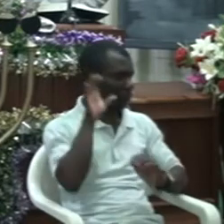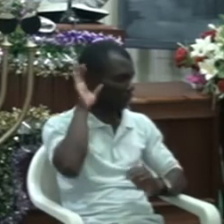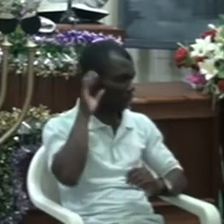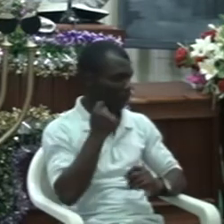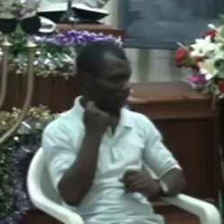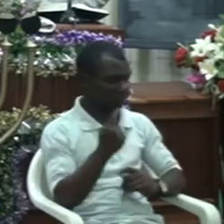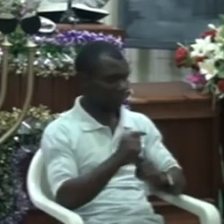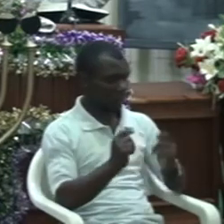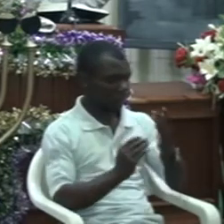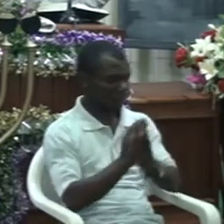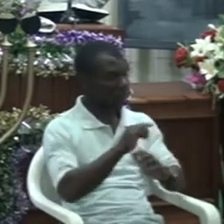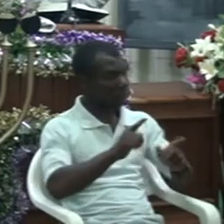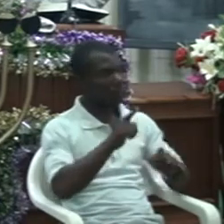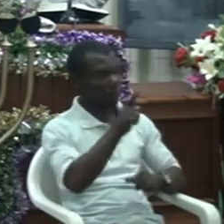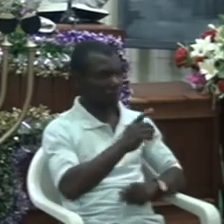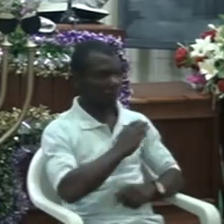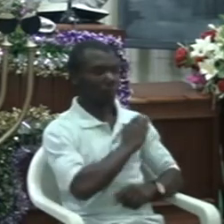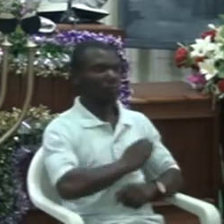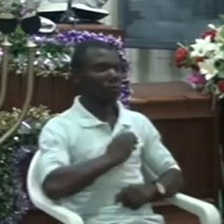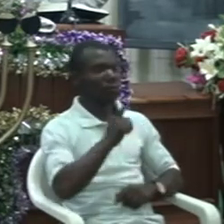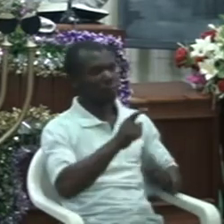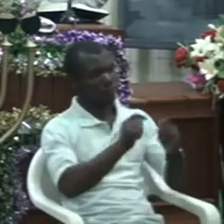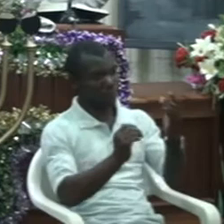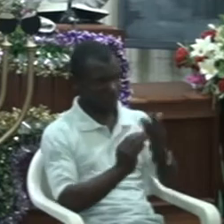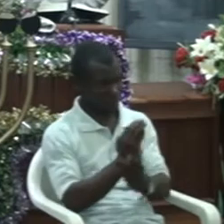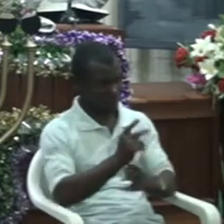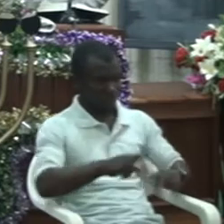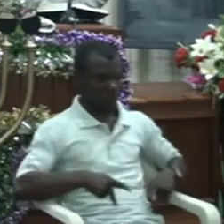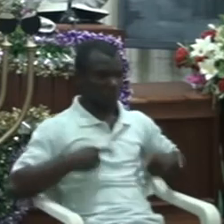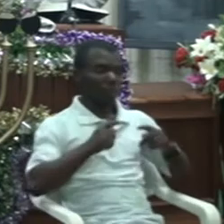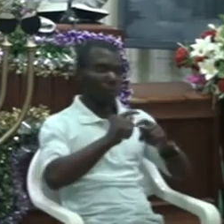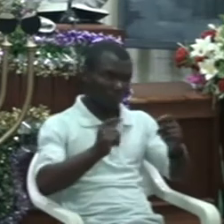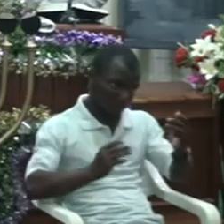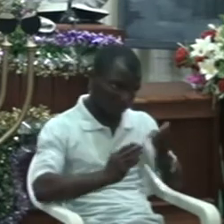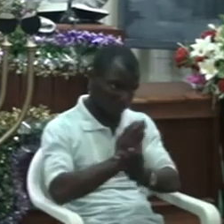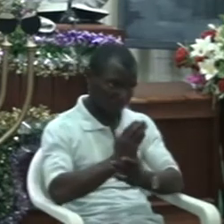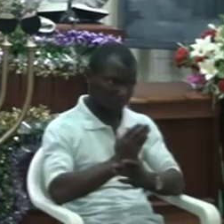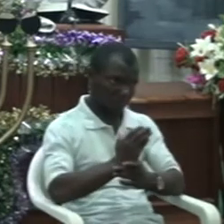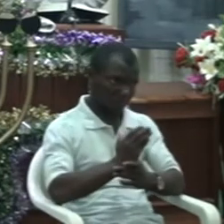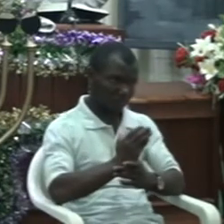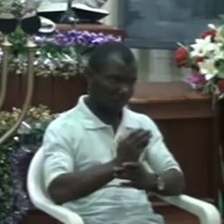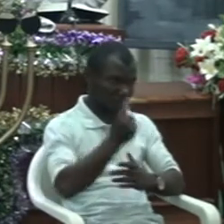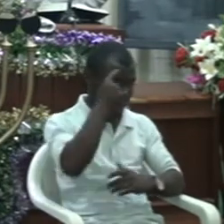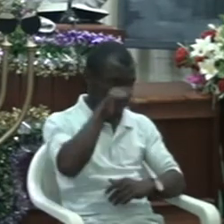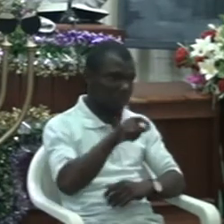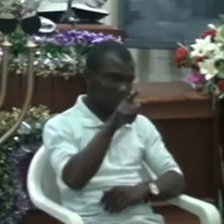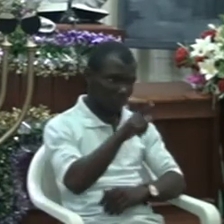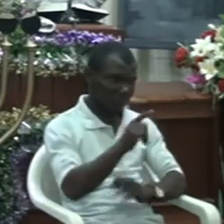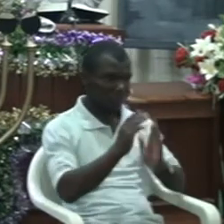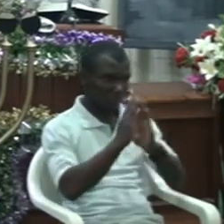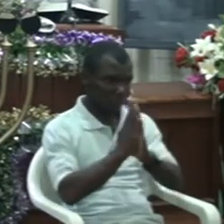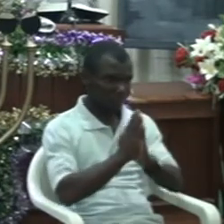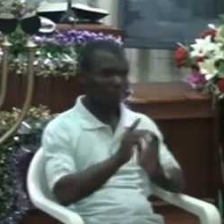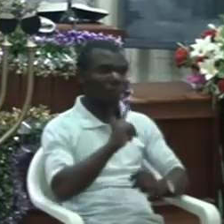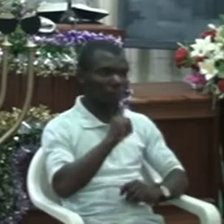prière. Mais comporte-toi bien. Mène une bonne vie. Et pour que